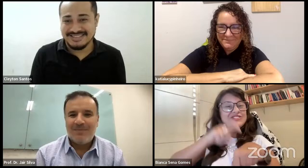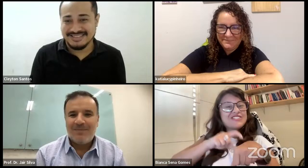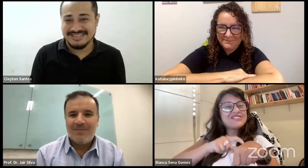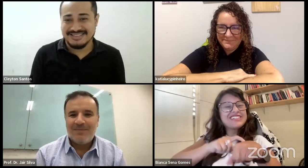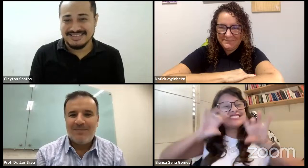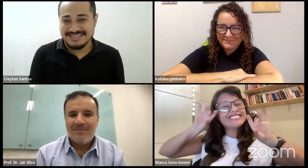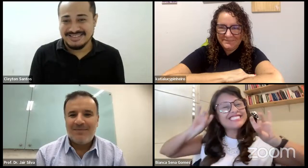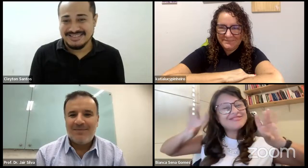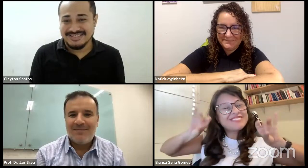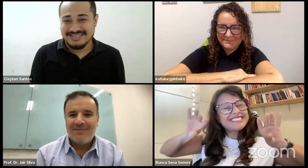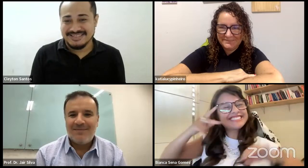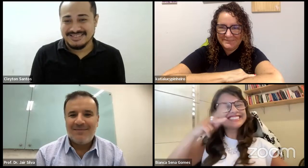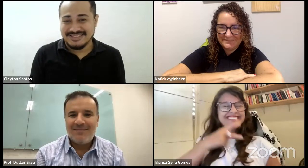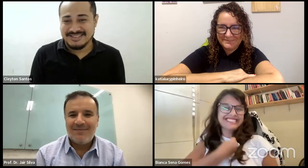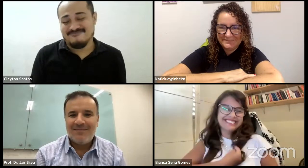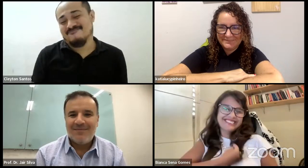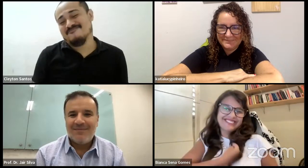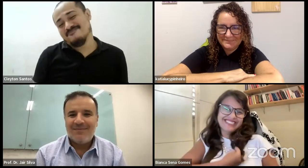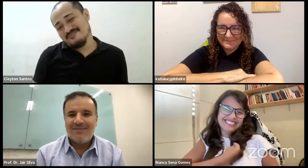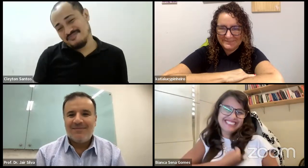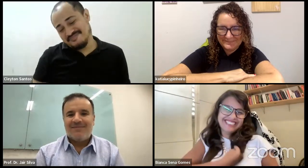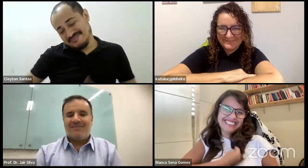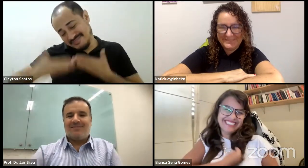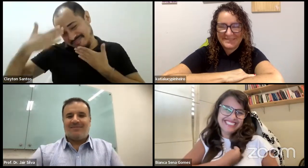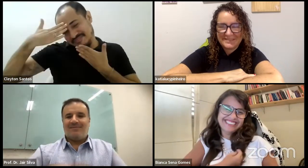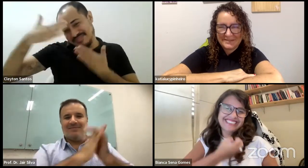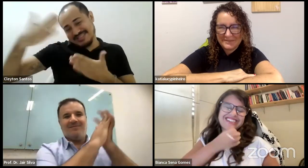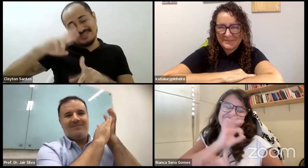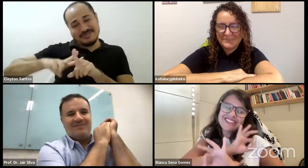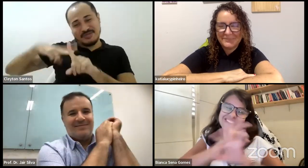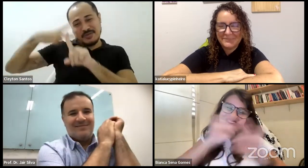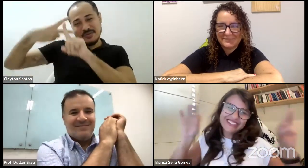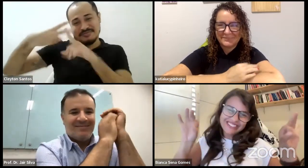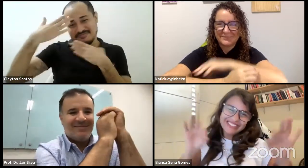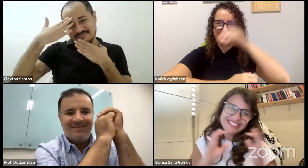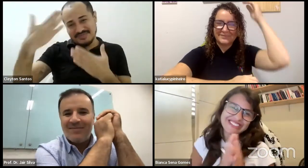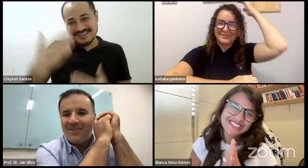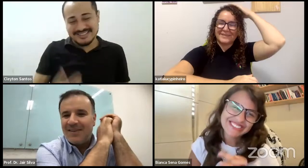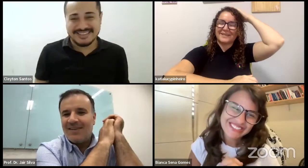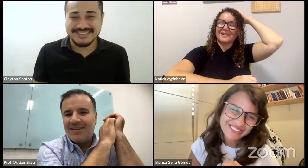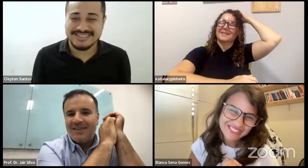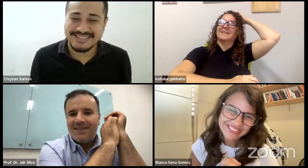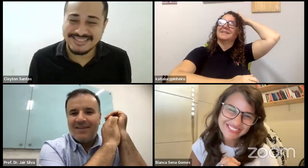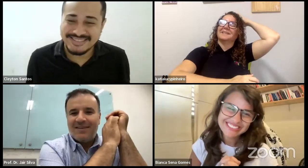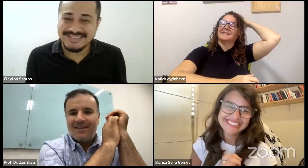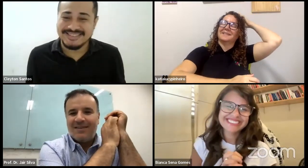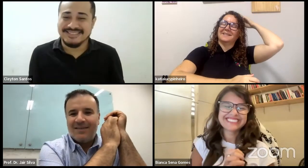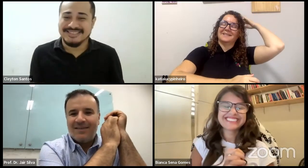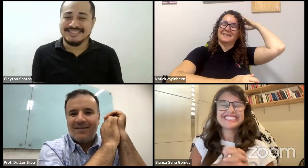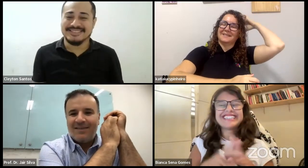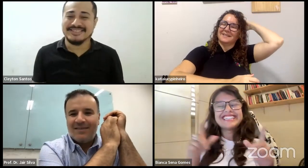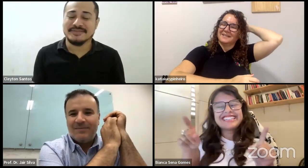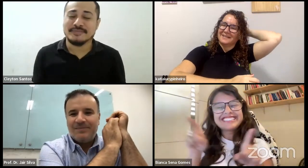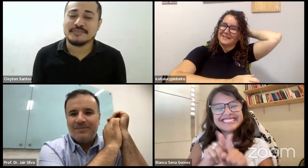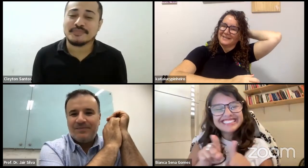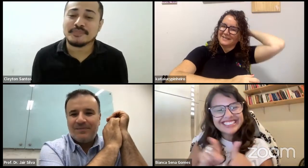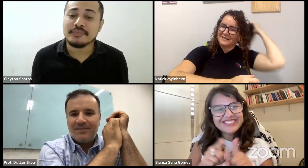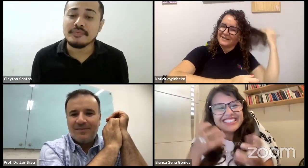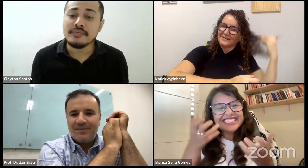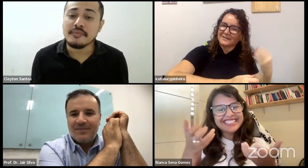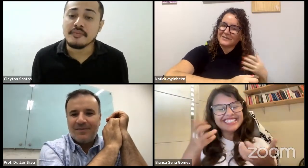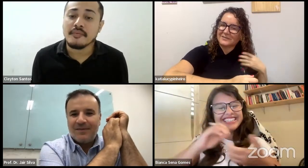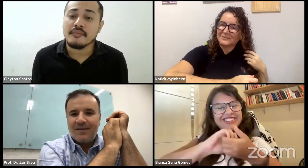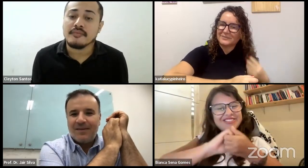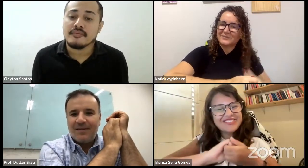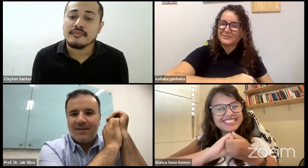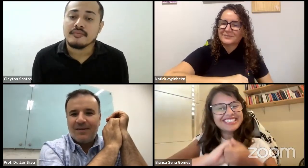Muito bom te ver agora, nesse momento novo, né? Esse ciclo da sua vida, esse momento especial. Muito bom te ver hoje.